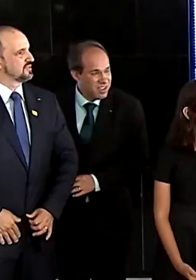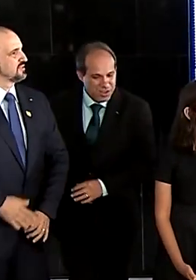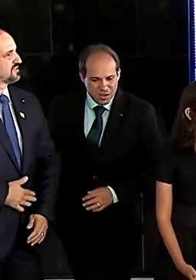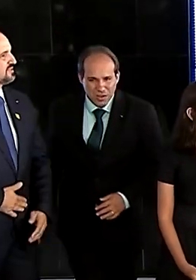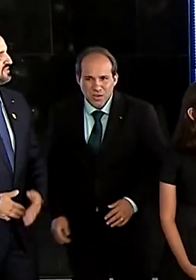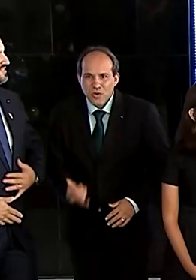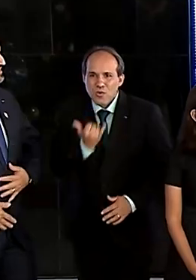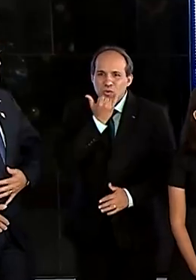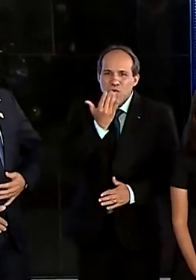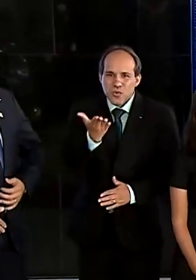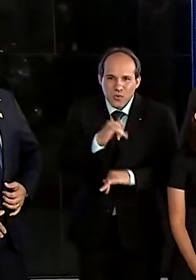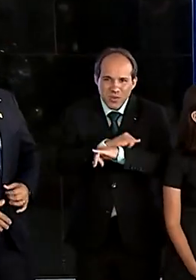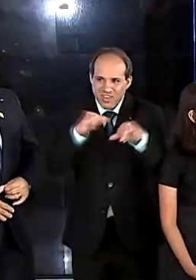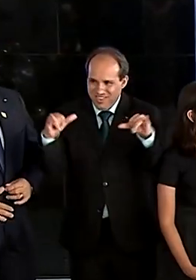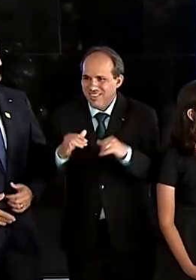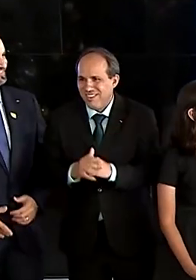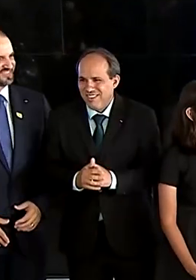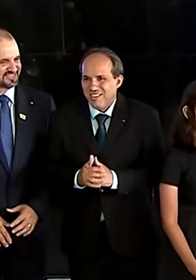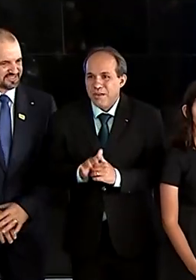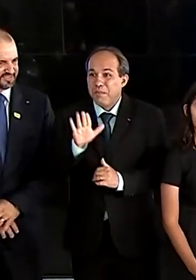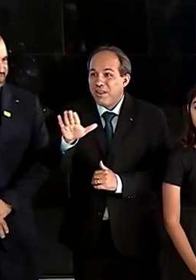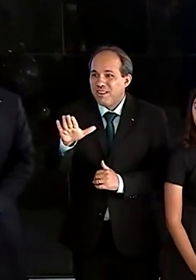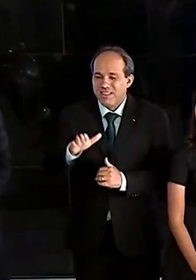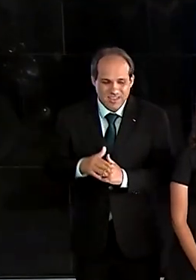Me desculpe aqui, mas